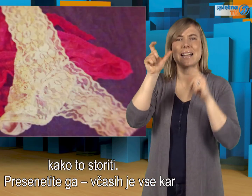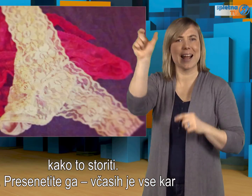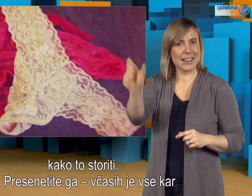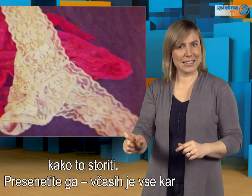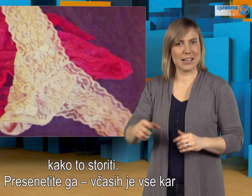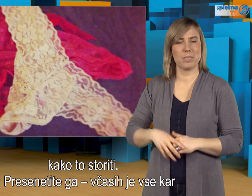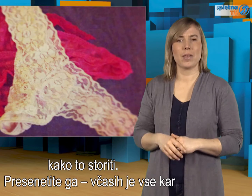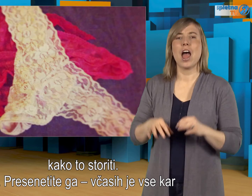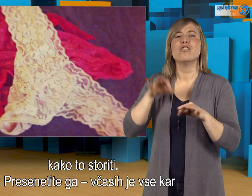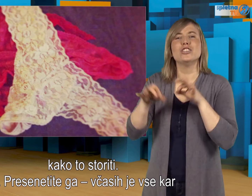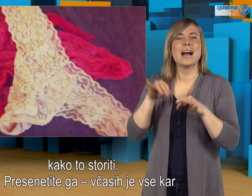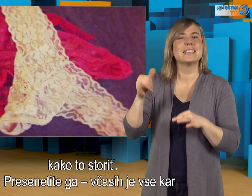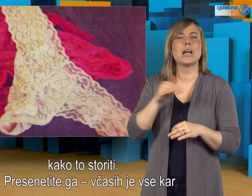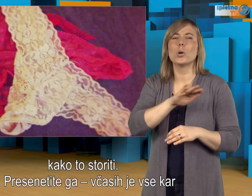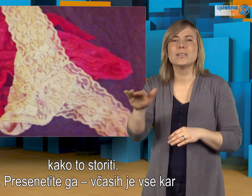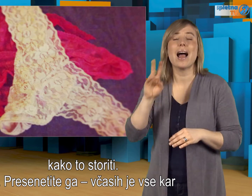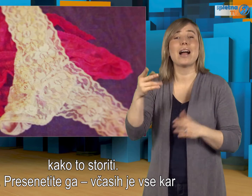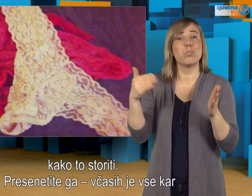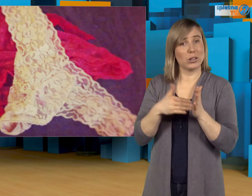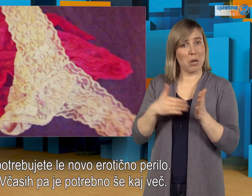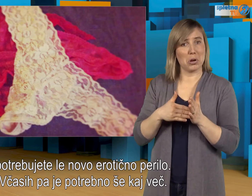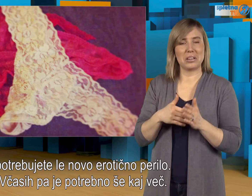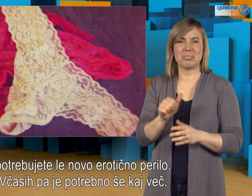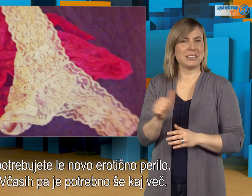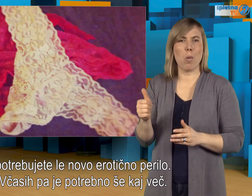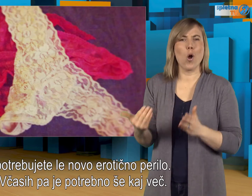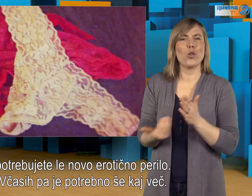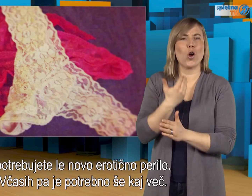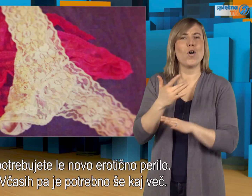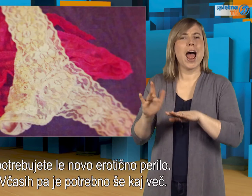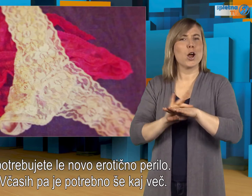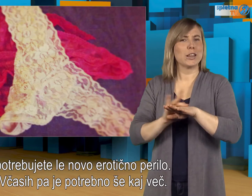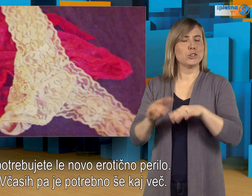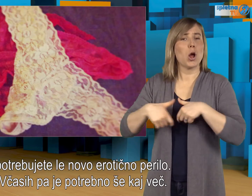ga. Včasih je vse, kar potrebujete, le novo erotično